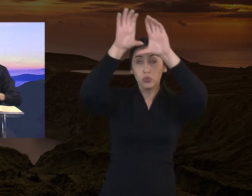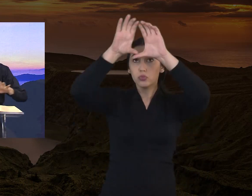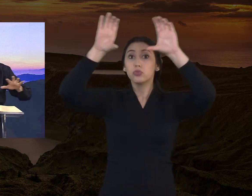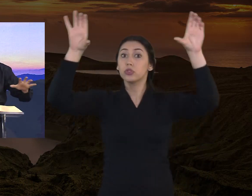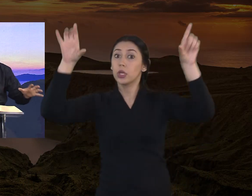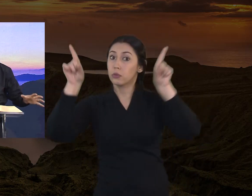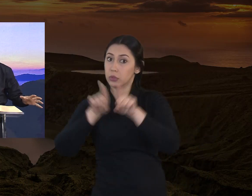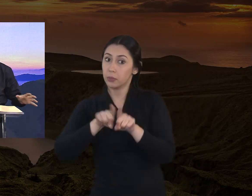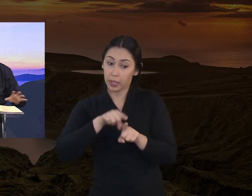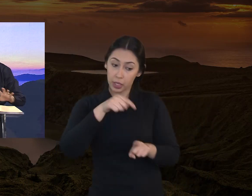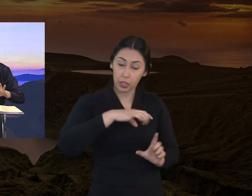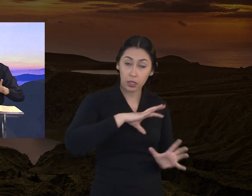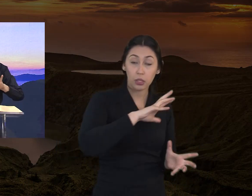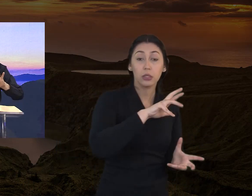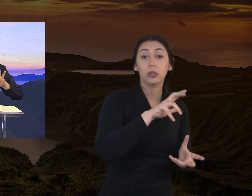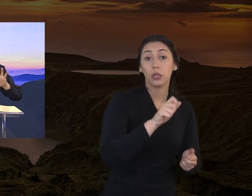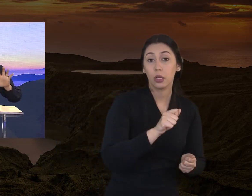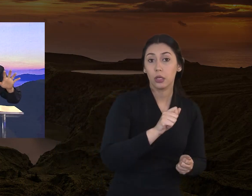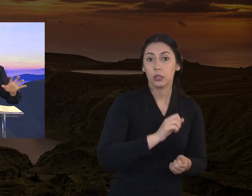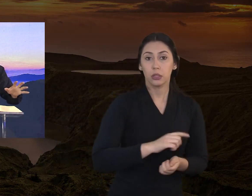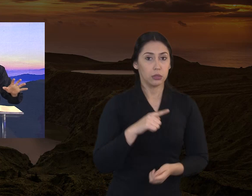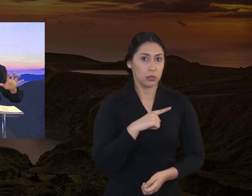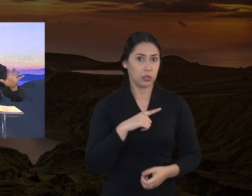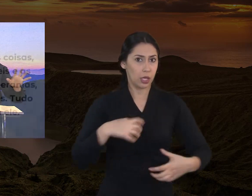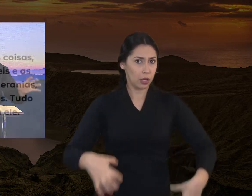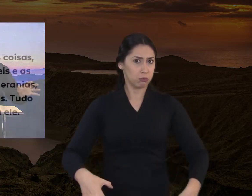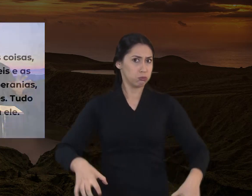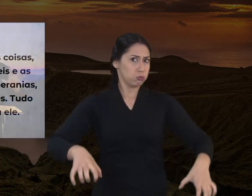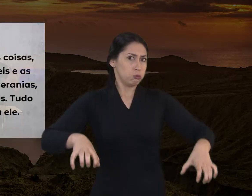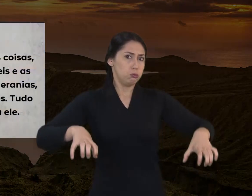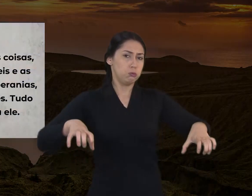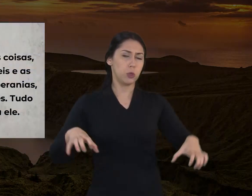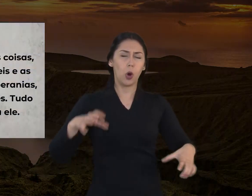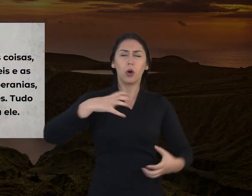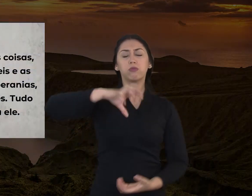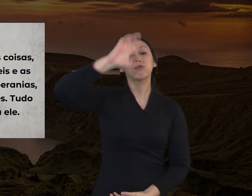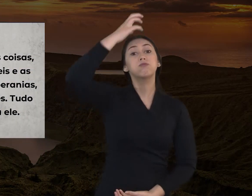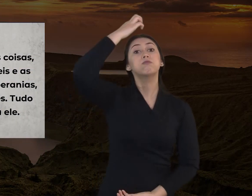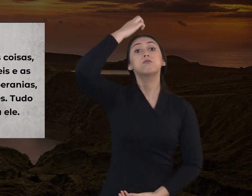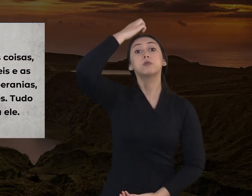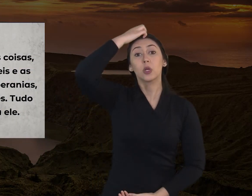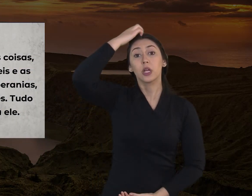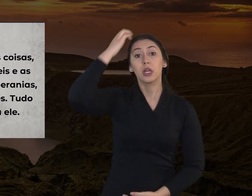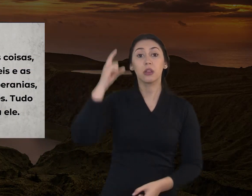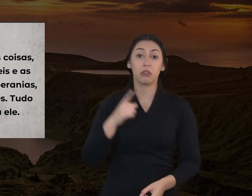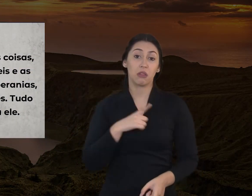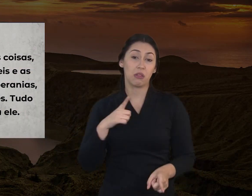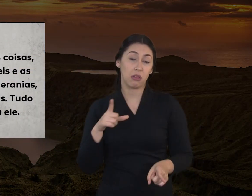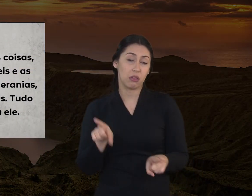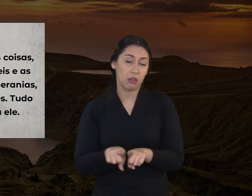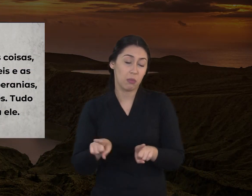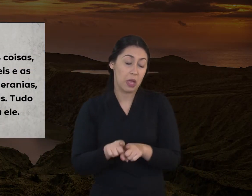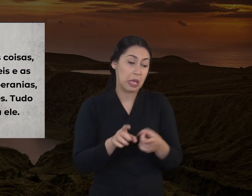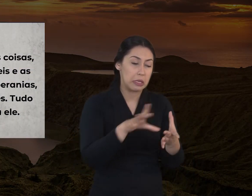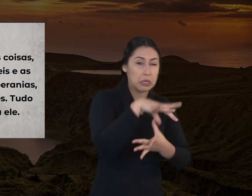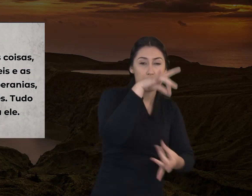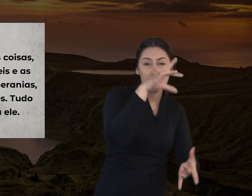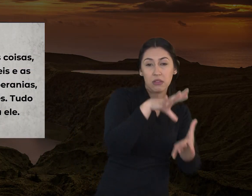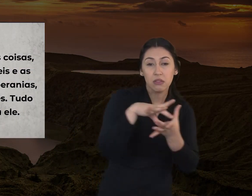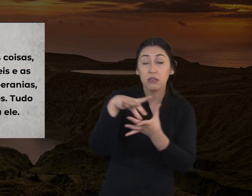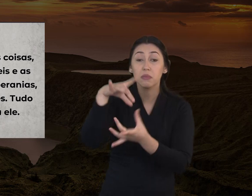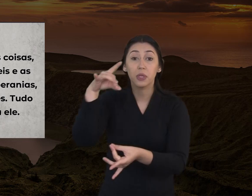o universo sobre a terra, que é soberanias, que é tronos, que é soberania, que é principados, que é potestades,